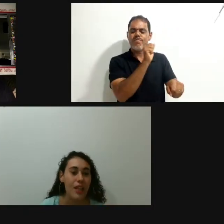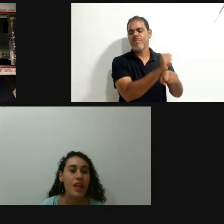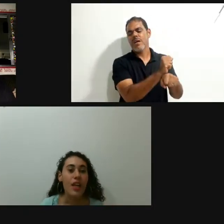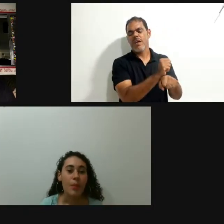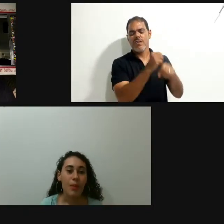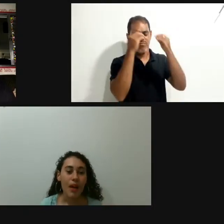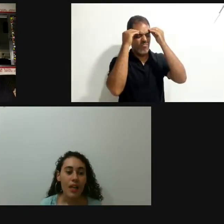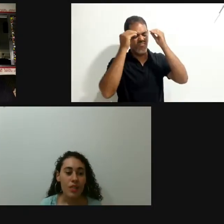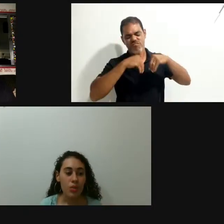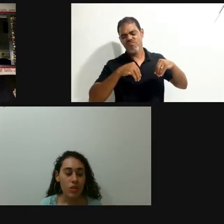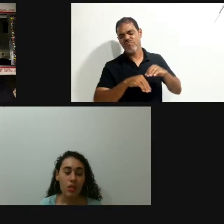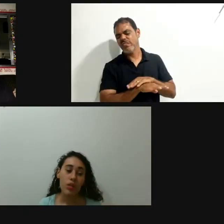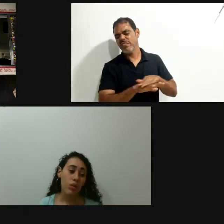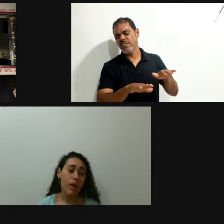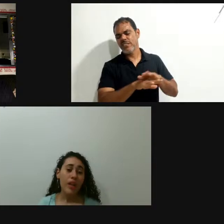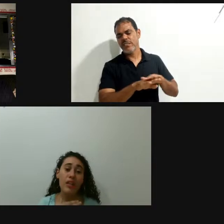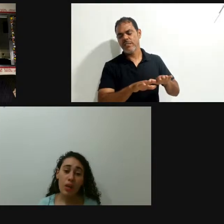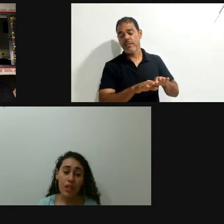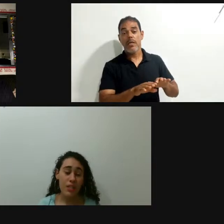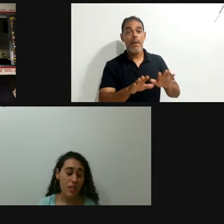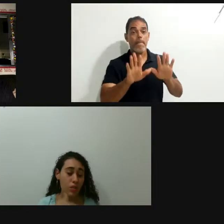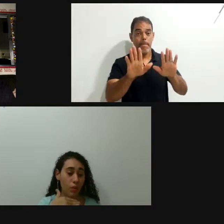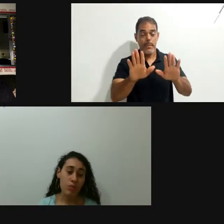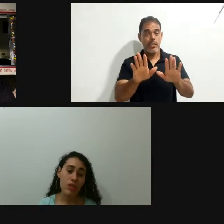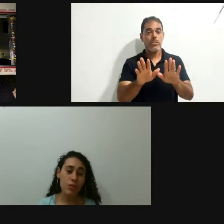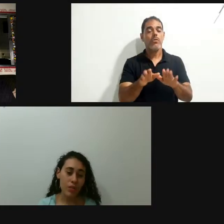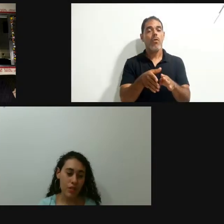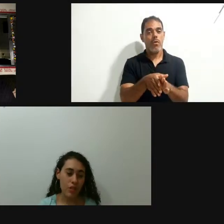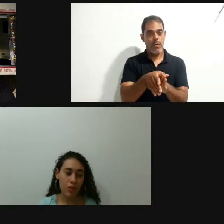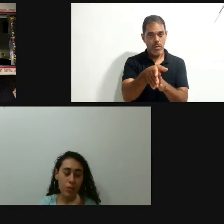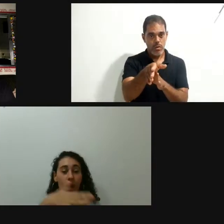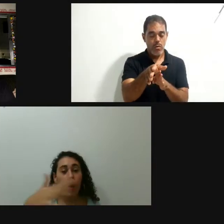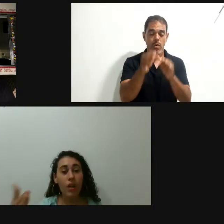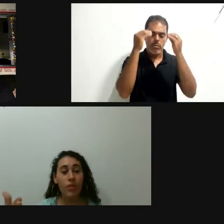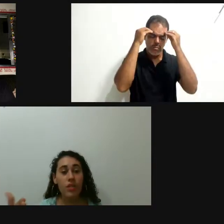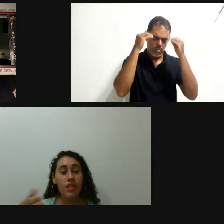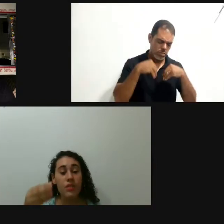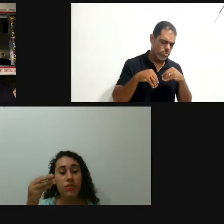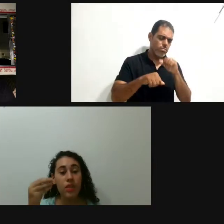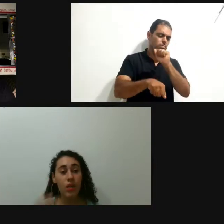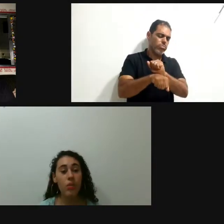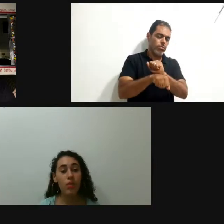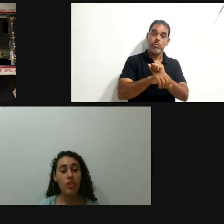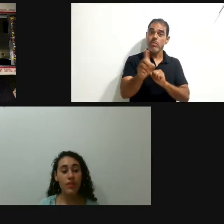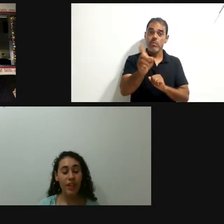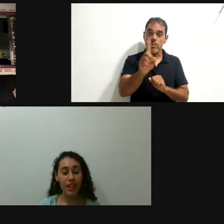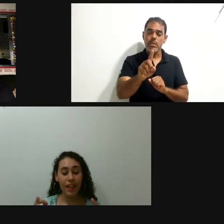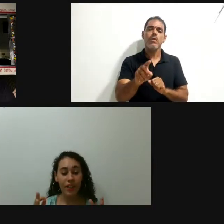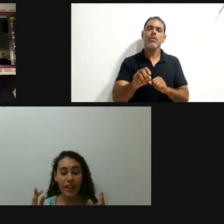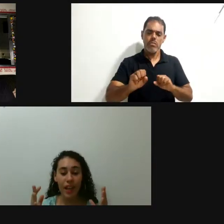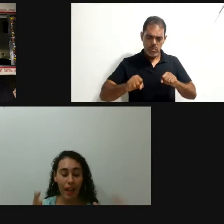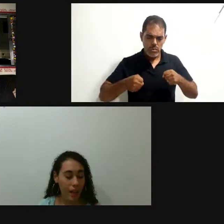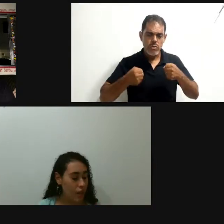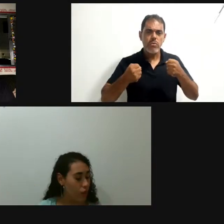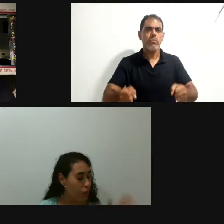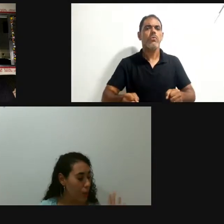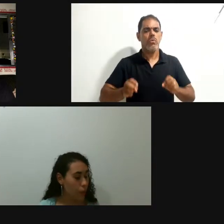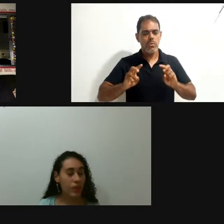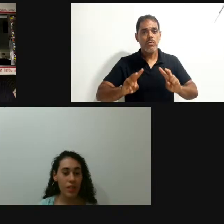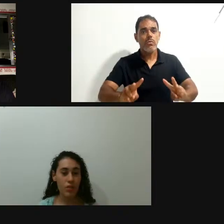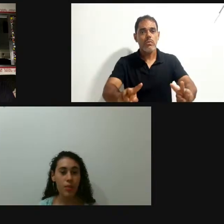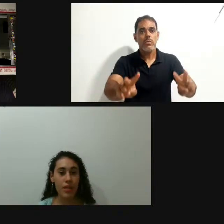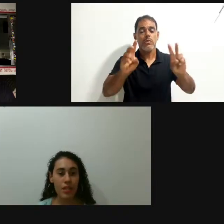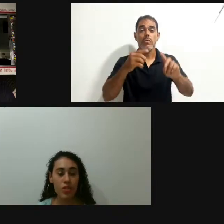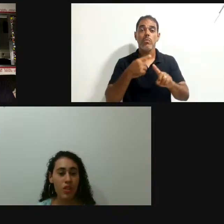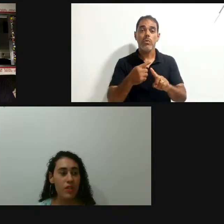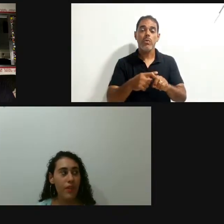né? Mas o conselho que eu dou é não desistam, continuem, gente, que uma hora você vai tá lá toda pronta